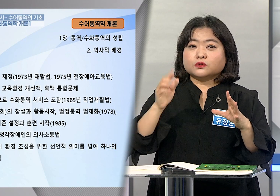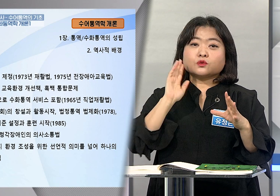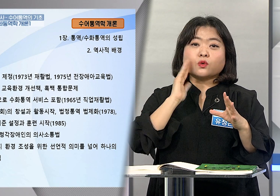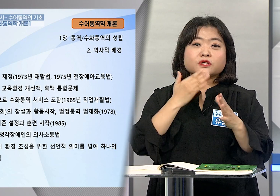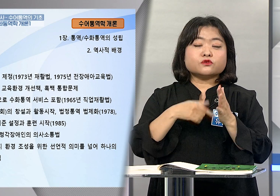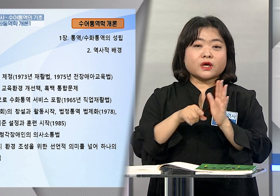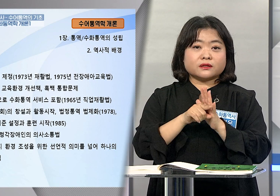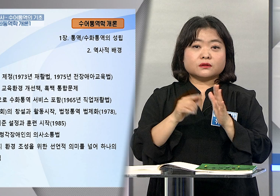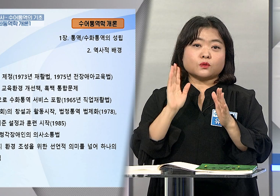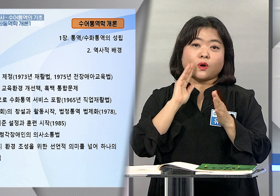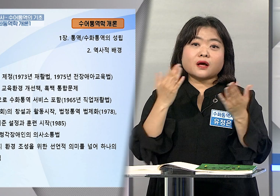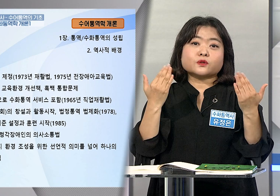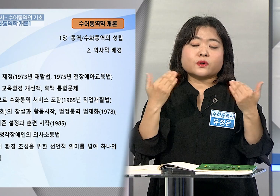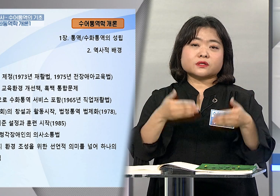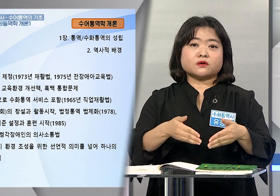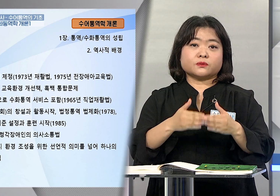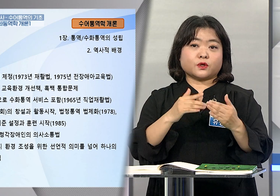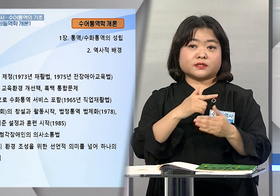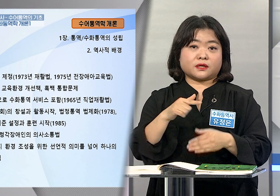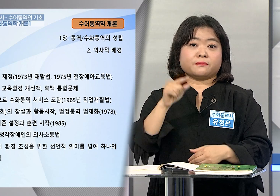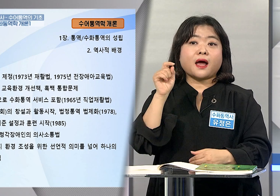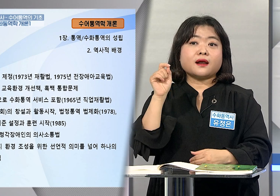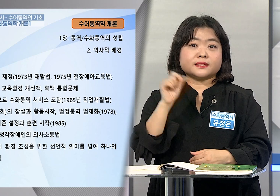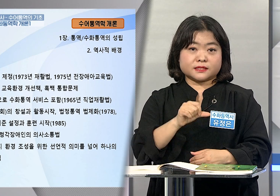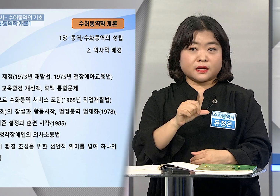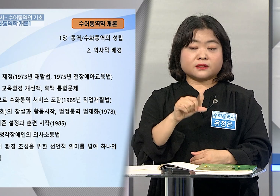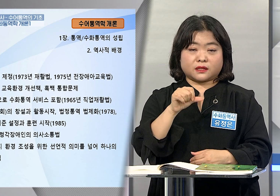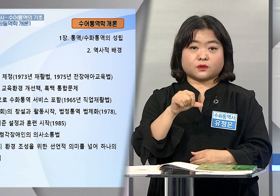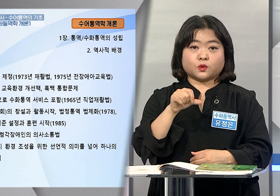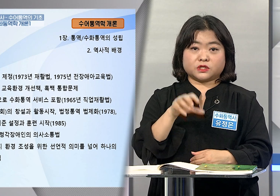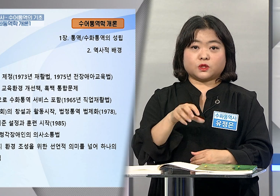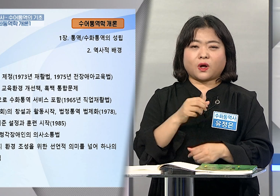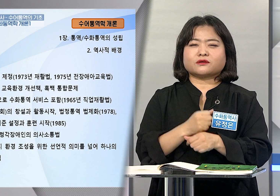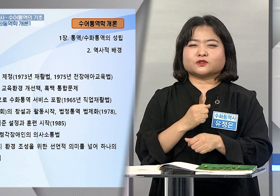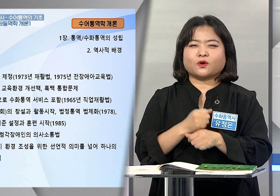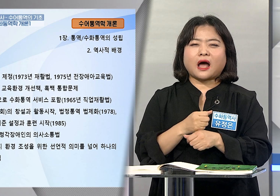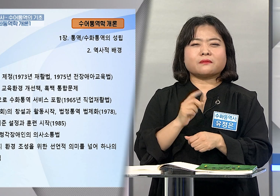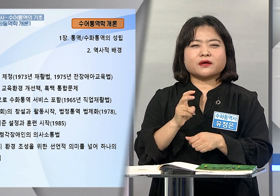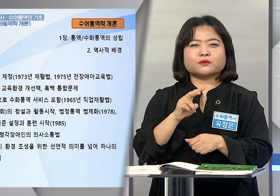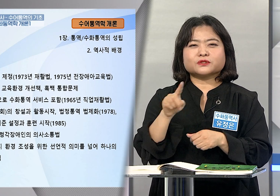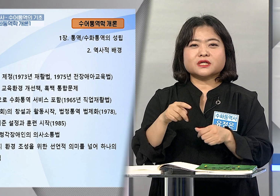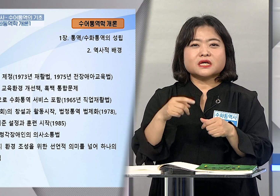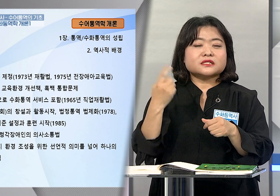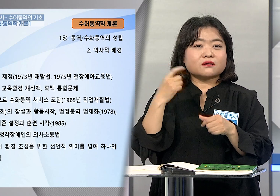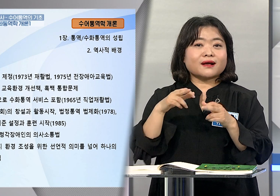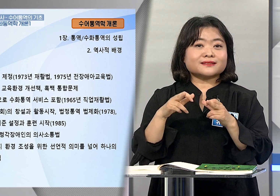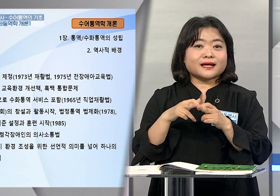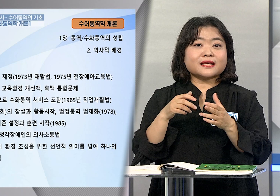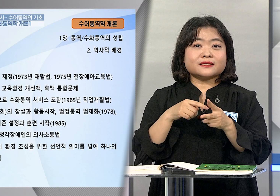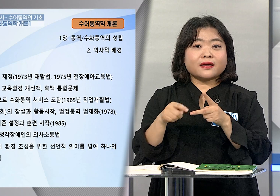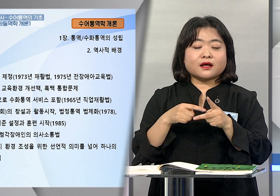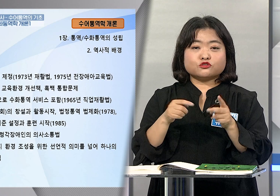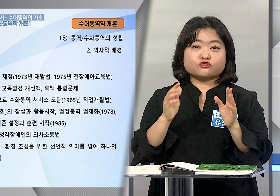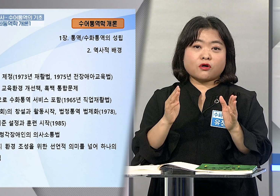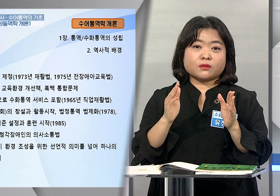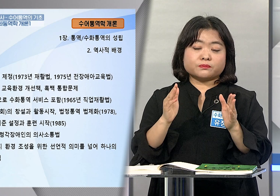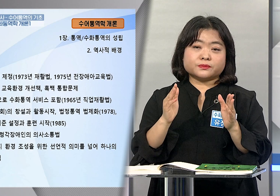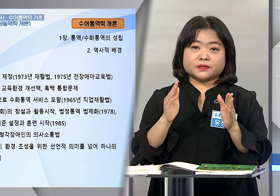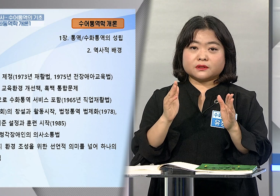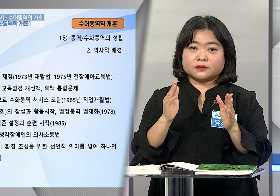공교육계에서 농인을 위한 농학교의 설립이 굉장히 빨리 진행된 곳이기도 하거든요. 아마 여러분이 청각장애